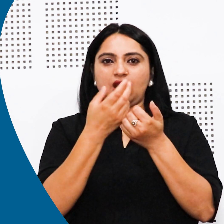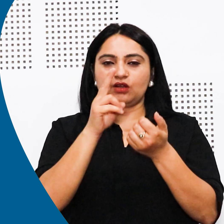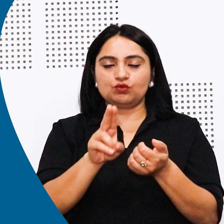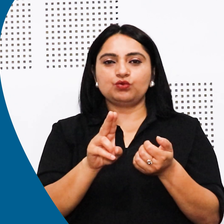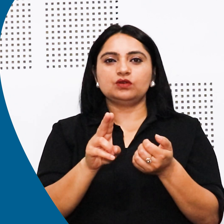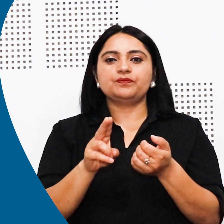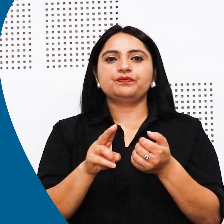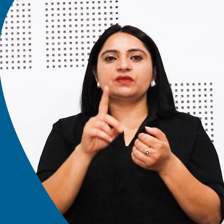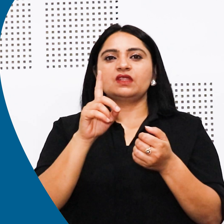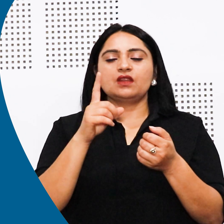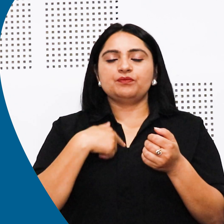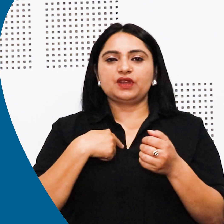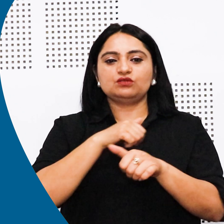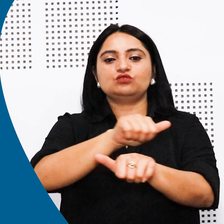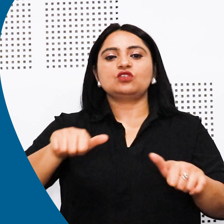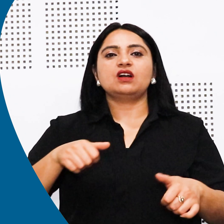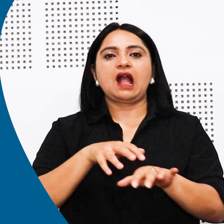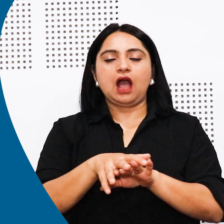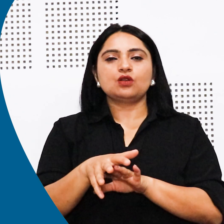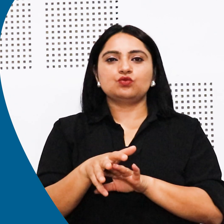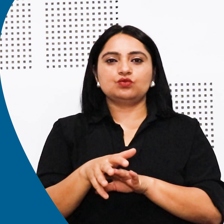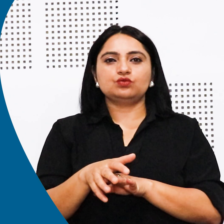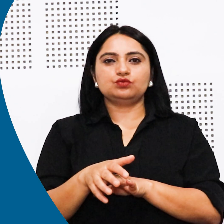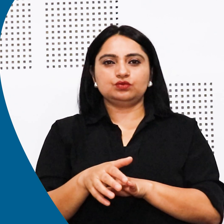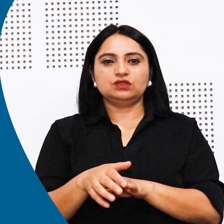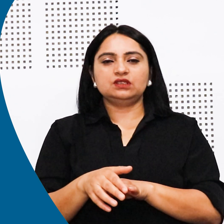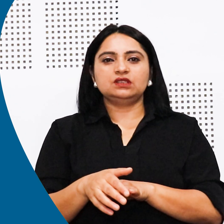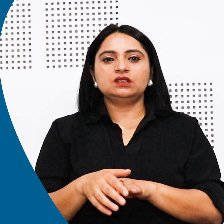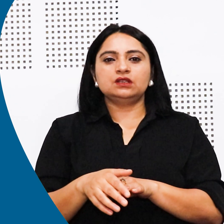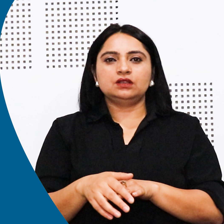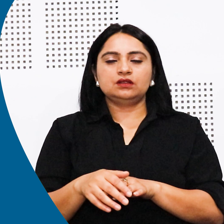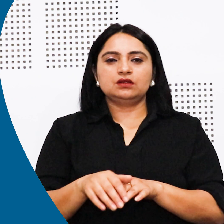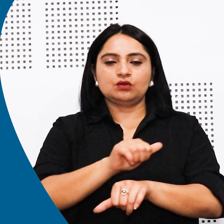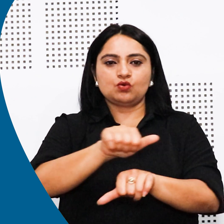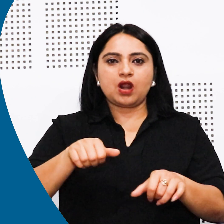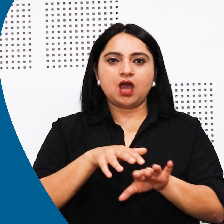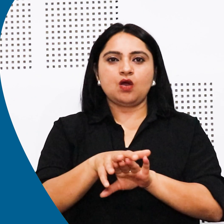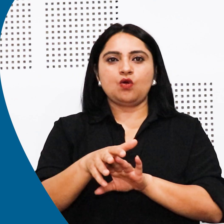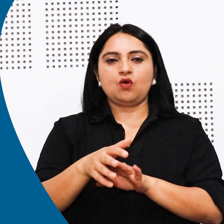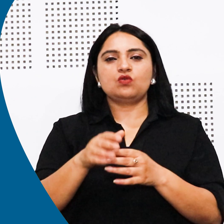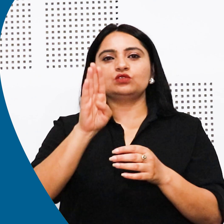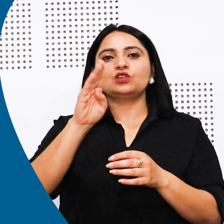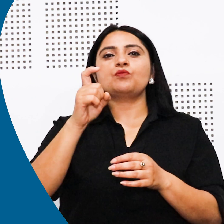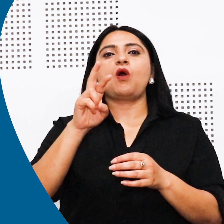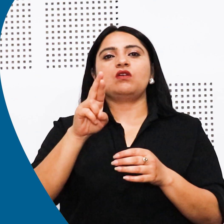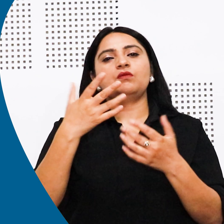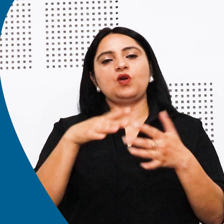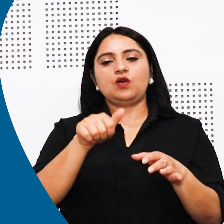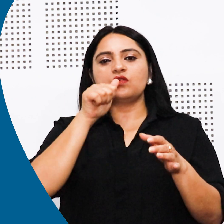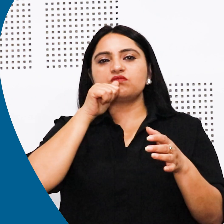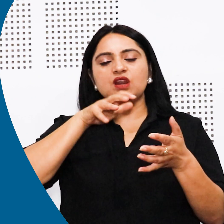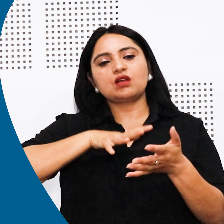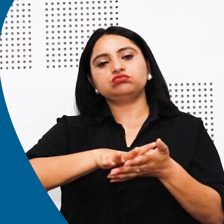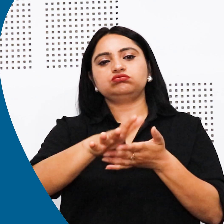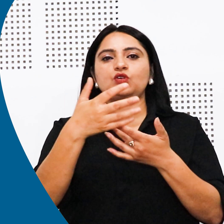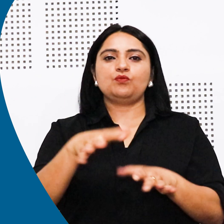आसपासको करिब 10 रोपनी जग्गा, केही जग्गाहरू खेती रोपाई गर्न ठिक्क पारेका खेतहरू पुरेर बगरको अवस्थामा पुगेको छ। नगरपालिकाले पनि